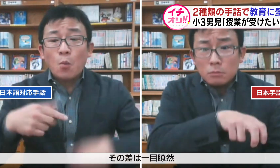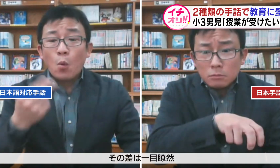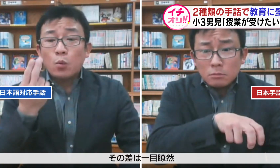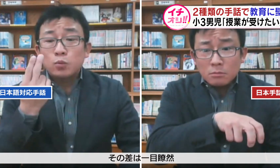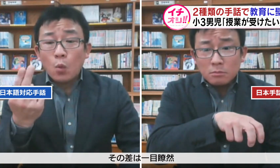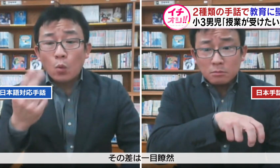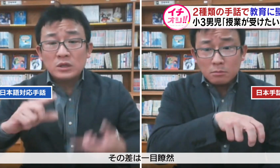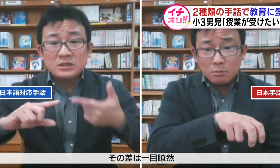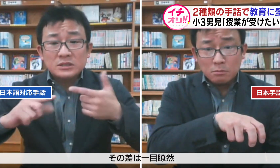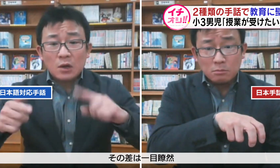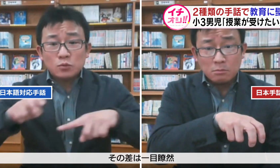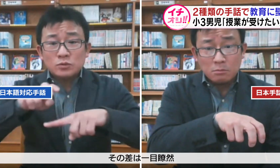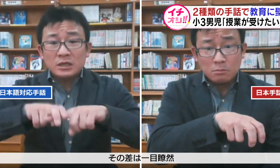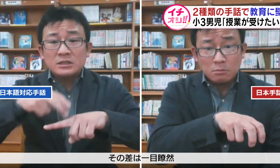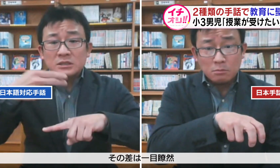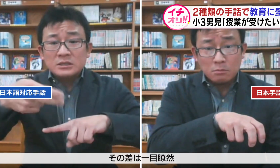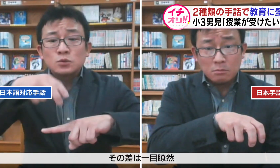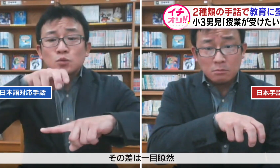その差は一目瞭然